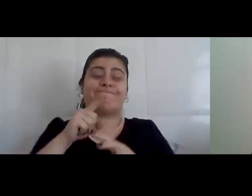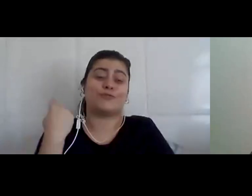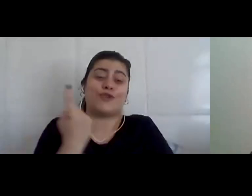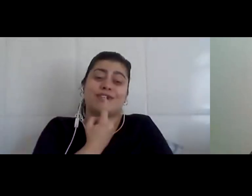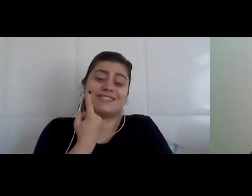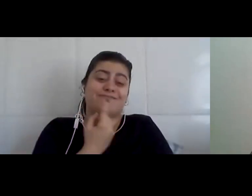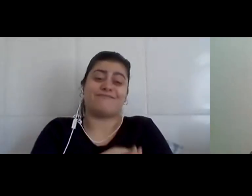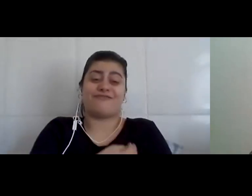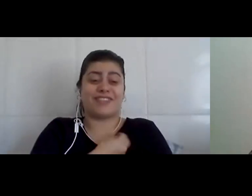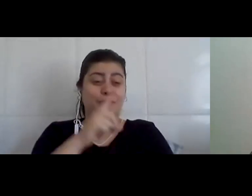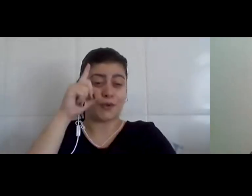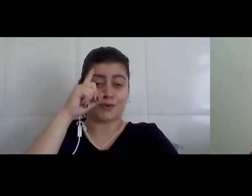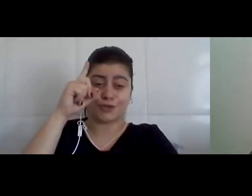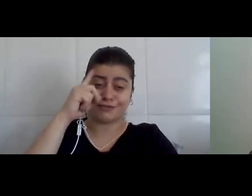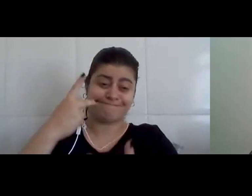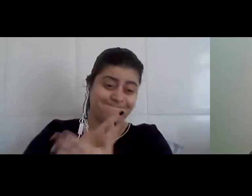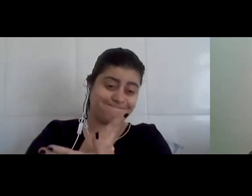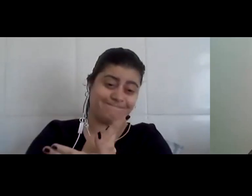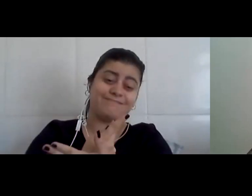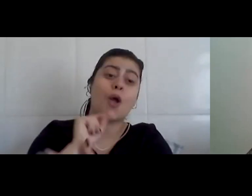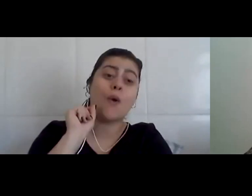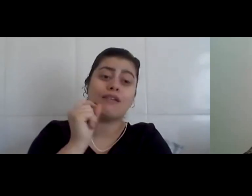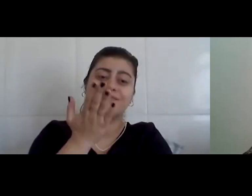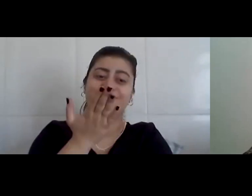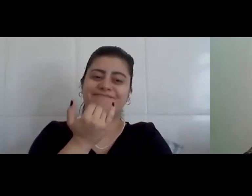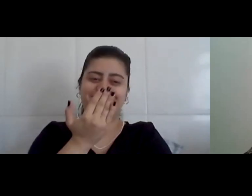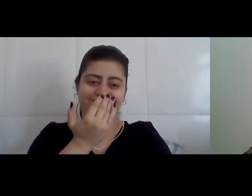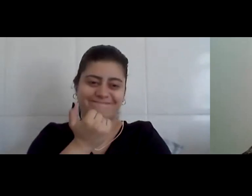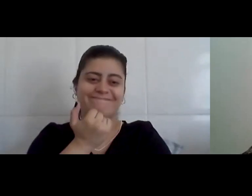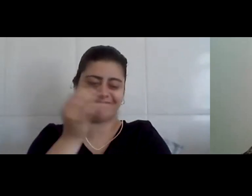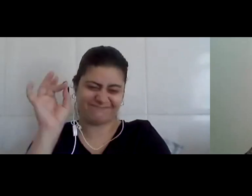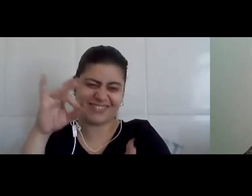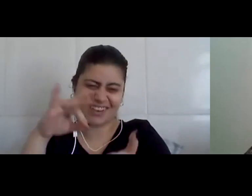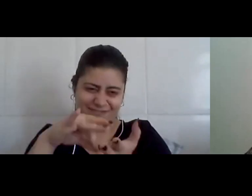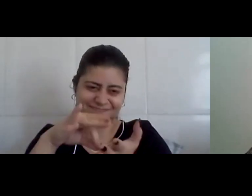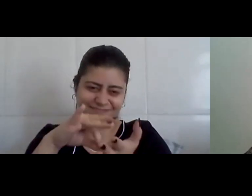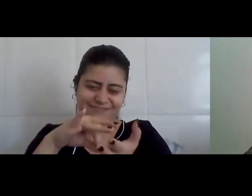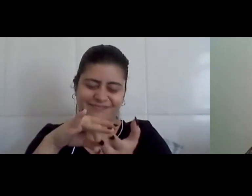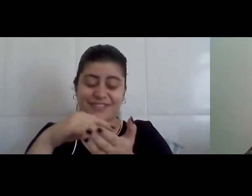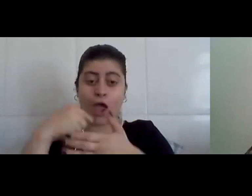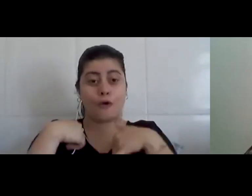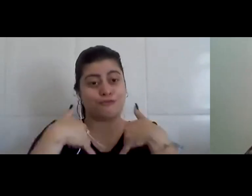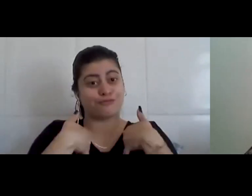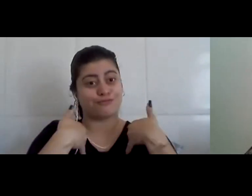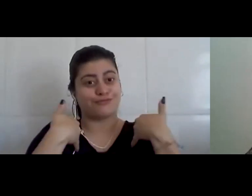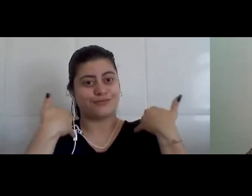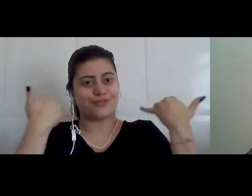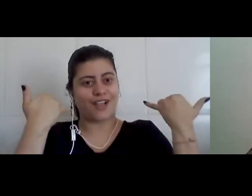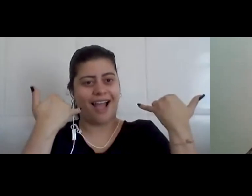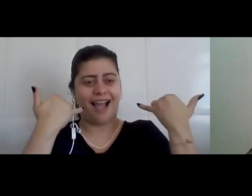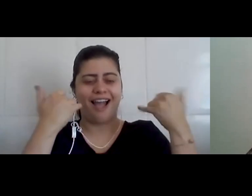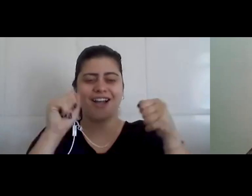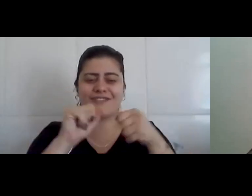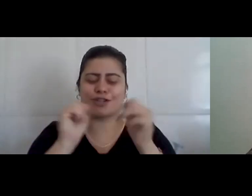vidas cotidianamente, que é a alimentação. Tive a honra, né, de integrar a equipe da Suzan durante